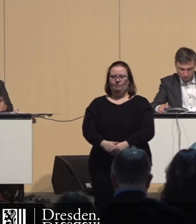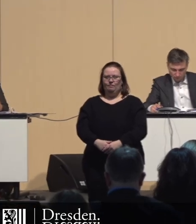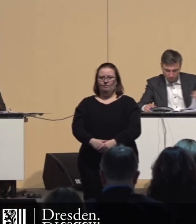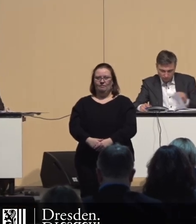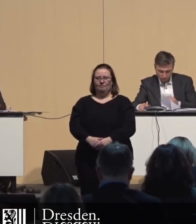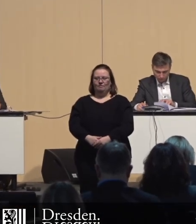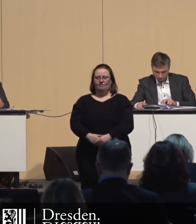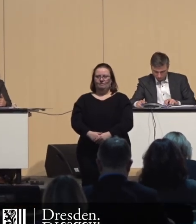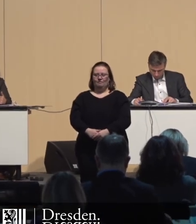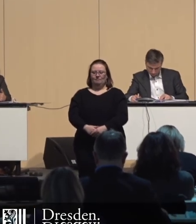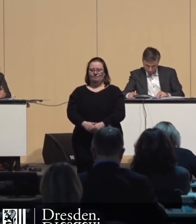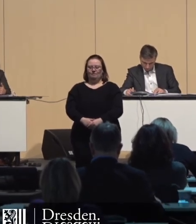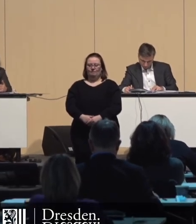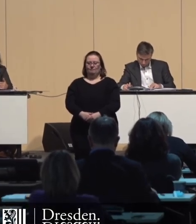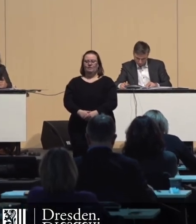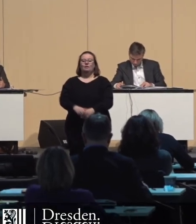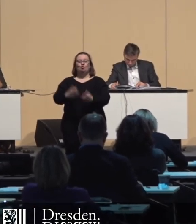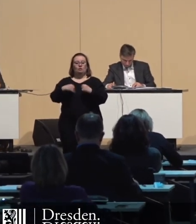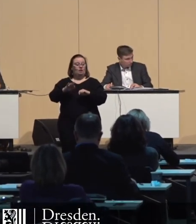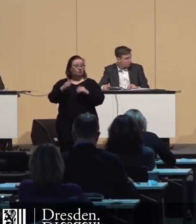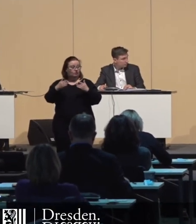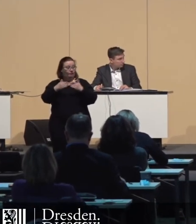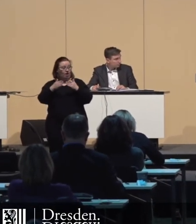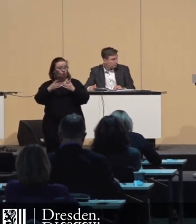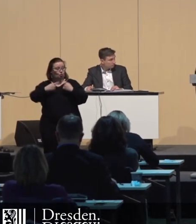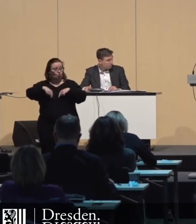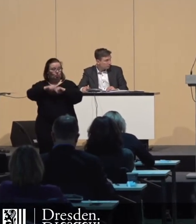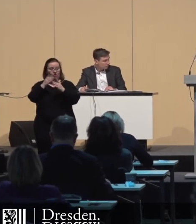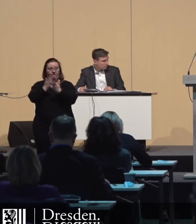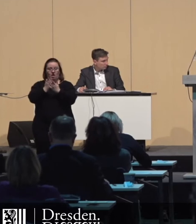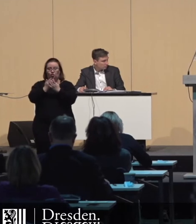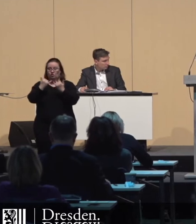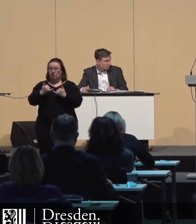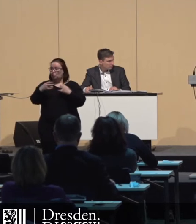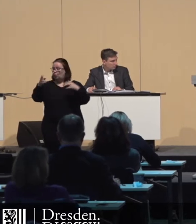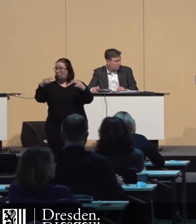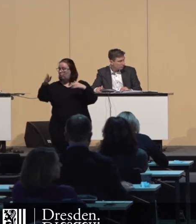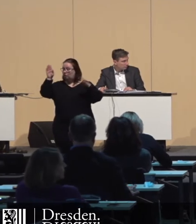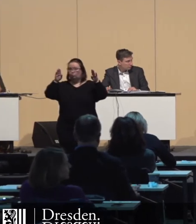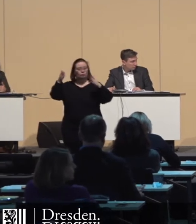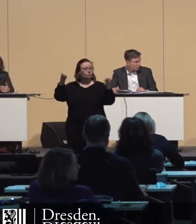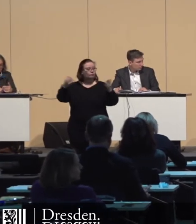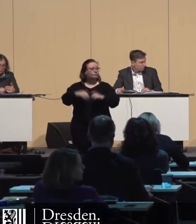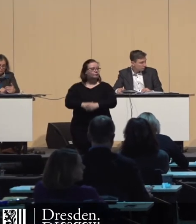So, meine Damen und Herren, damit wäre erstmal die Fraktionsrunde beendet. Jetzt steigen wir ein. Weitere Wortmeldung, Herr Kiesling beginnt.